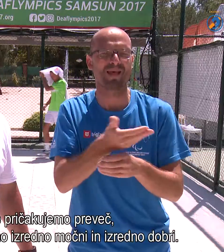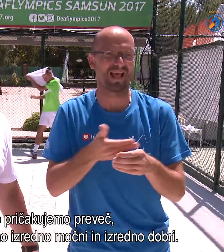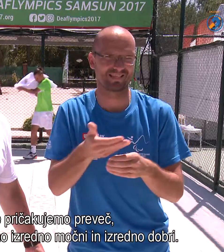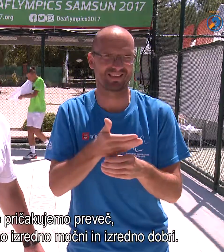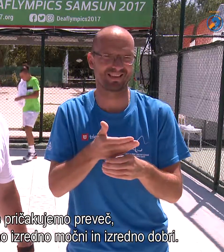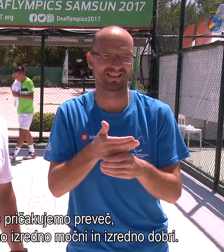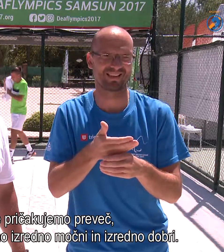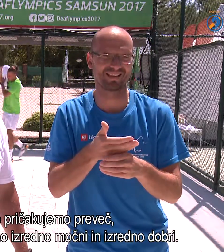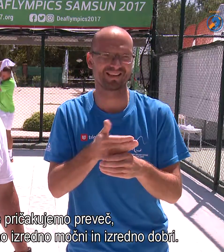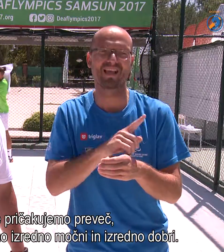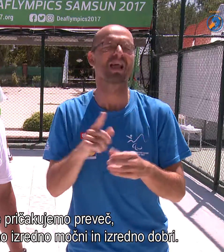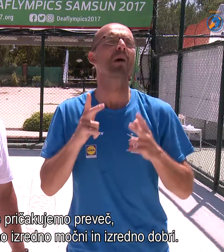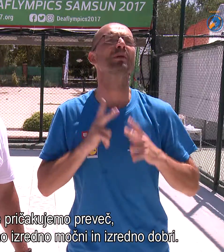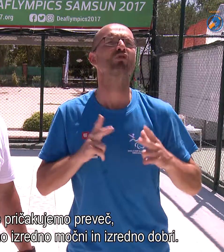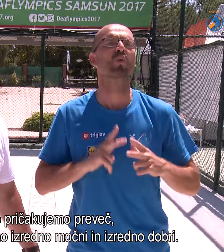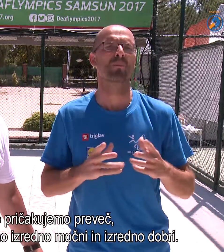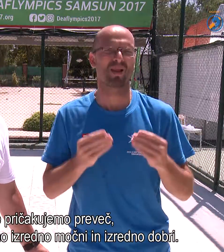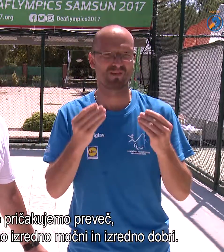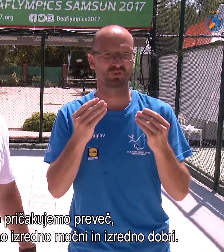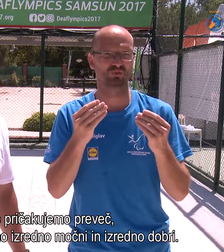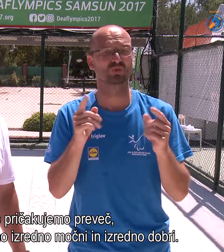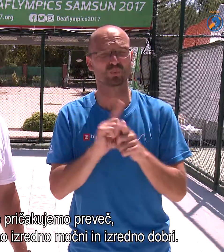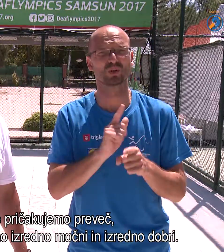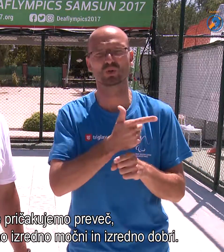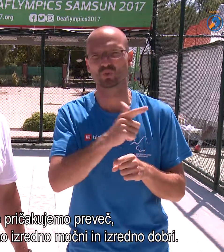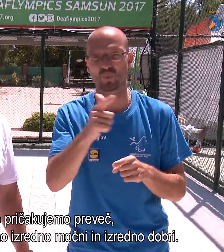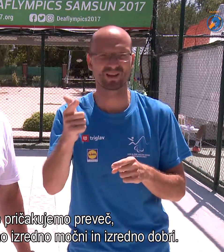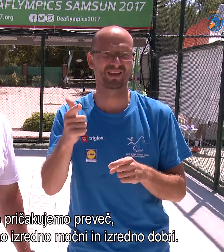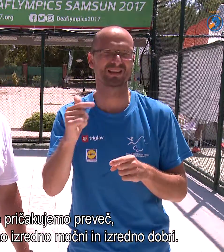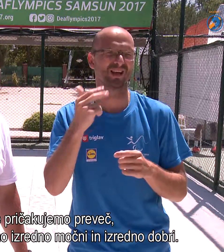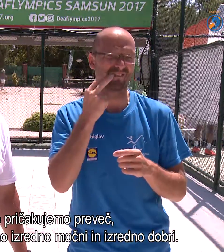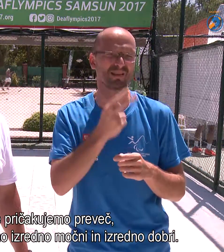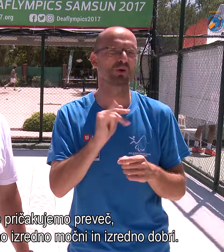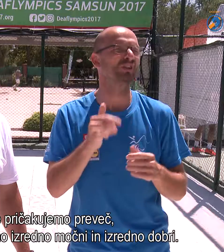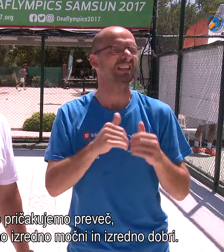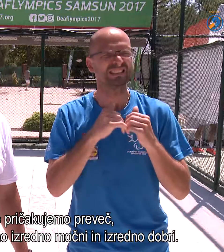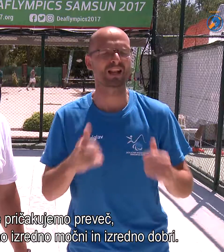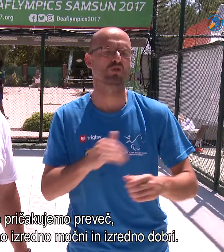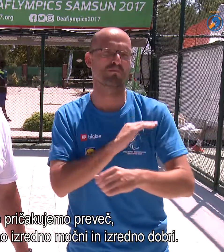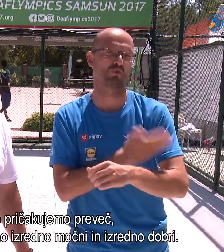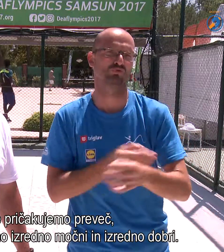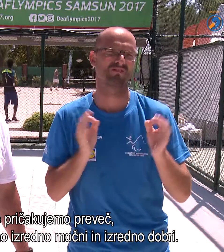Ampak ne pričakujemo preveč, ker tudi drugi so, kot vidimo, so izredno močni in izredno dobri.